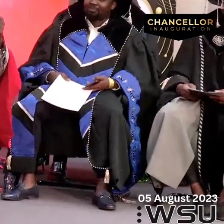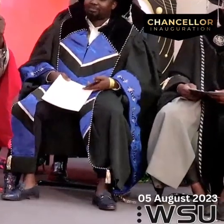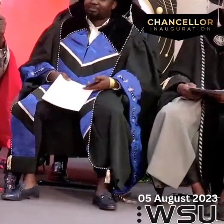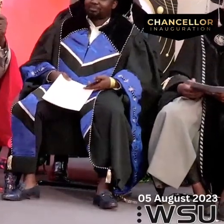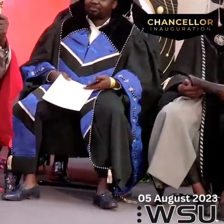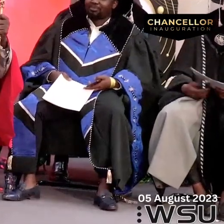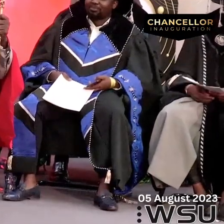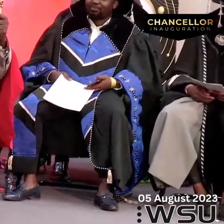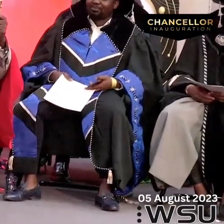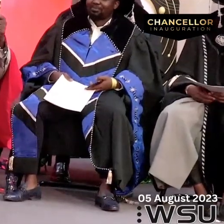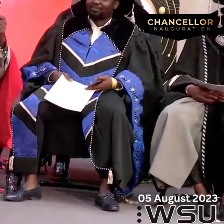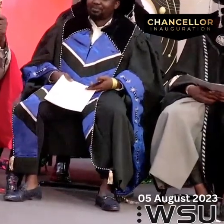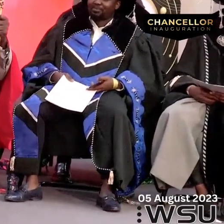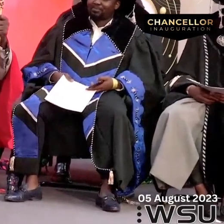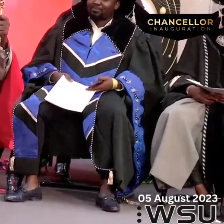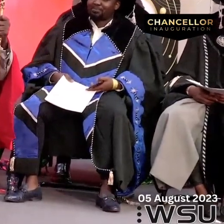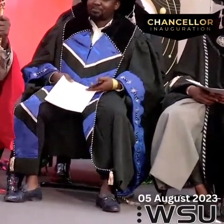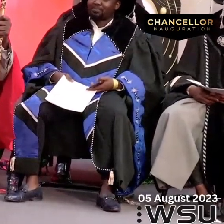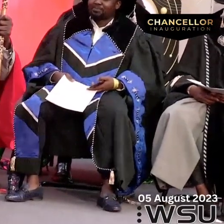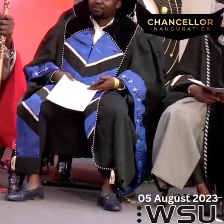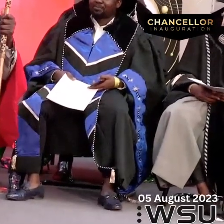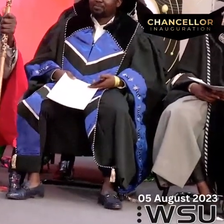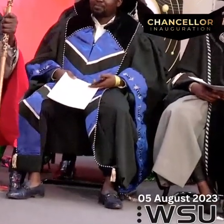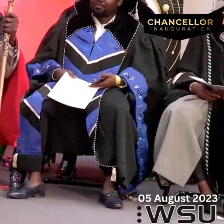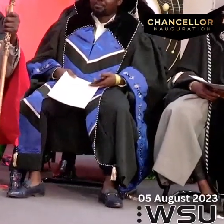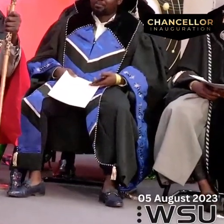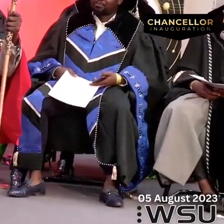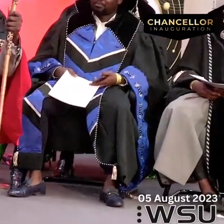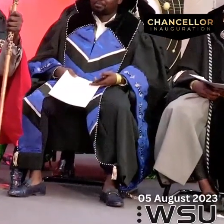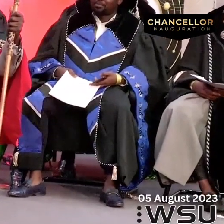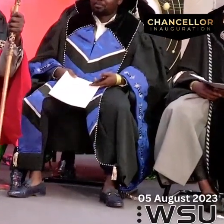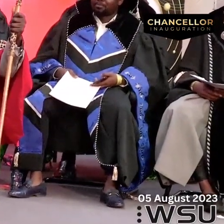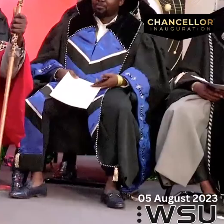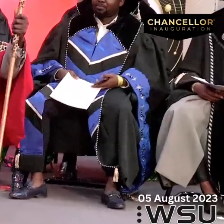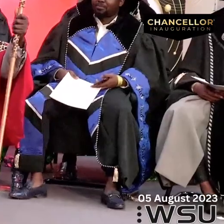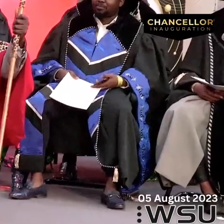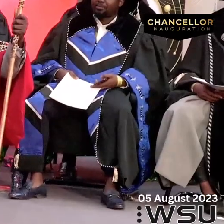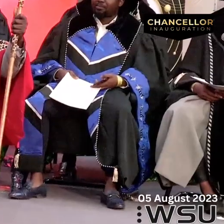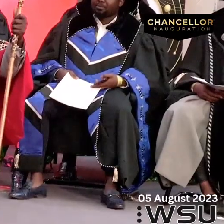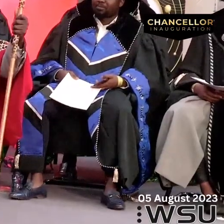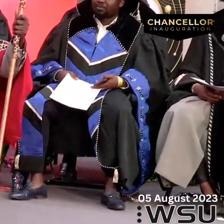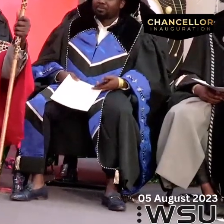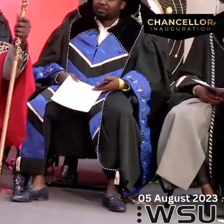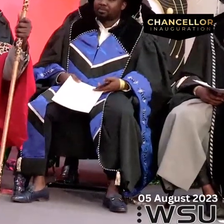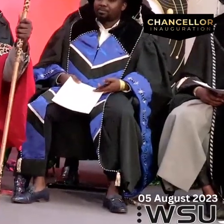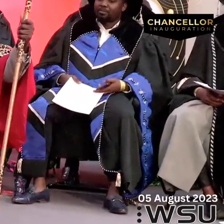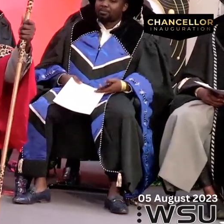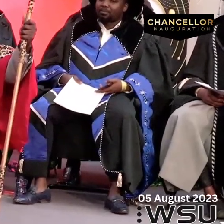yayovula indawo ekuthiwa yabaphicothi bencwadi. Siyayazi